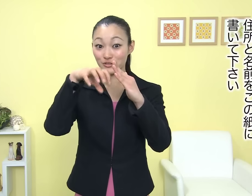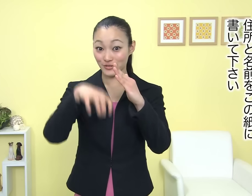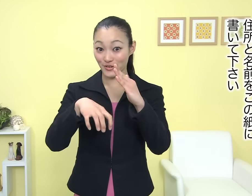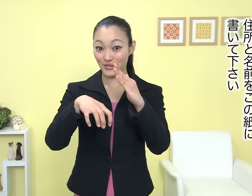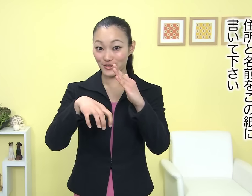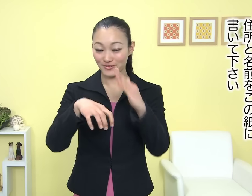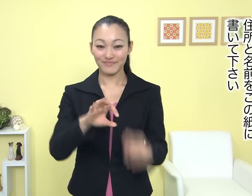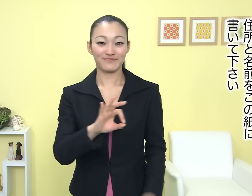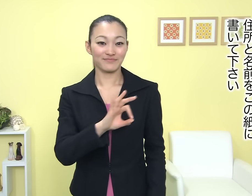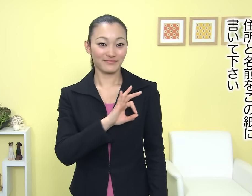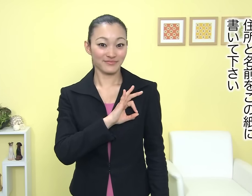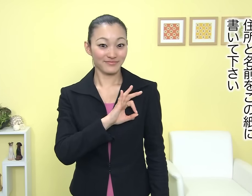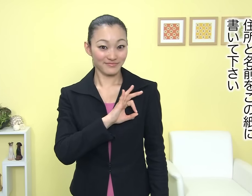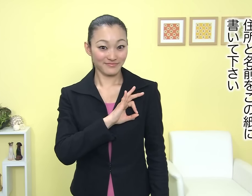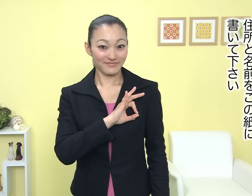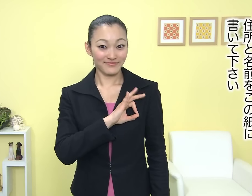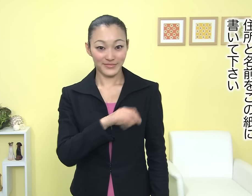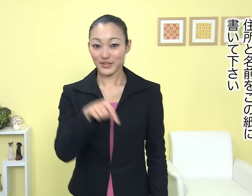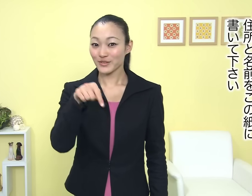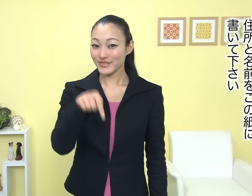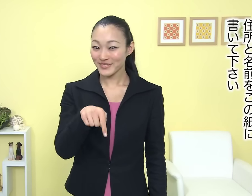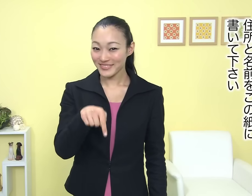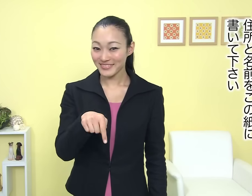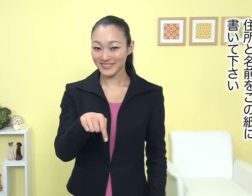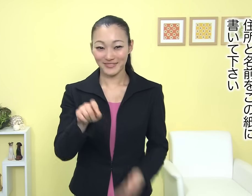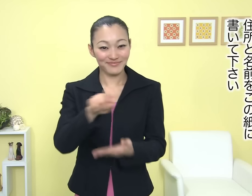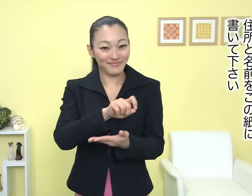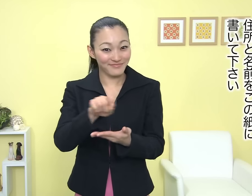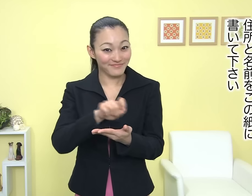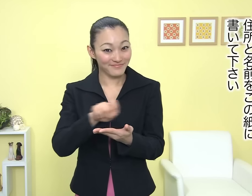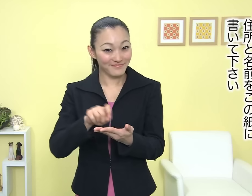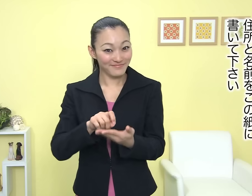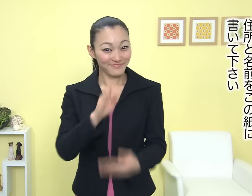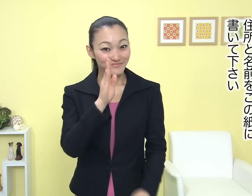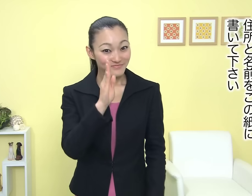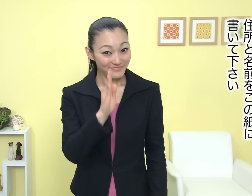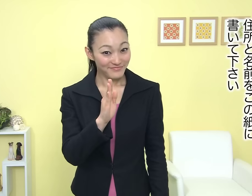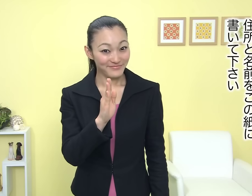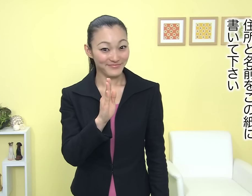住所と名前をこの紙に書いてください。